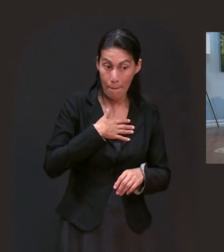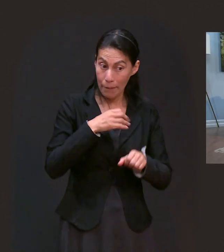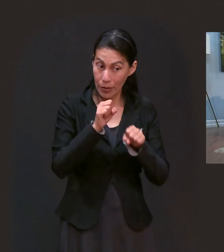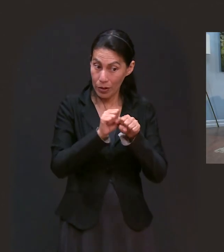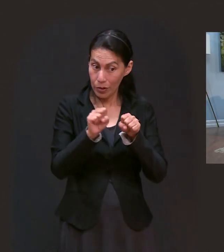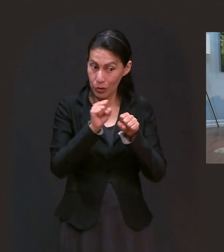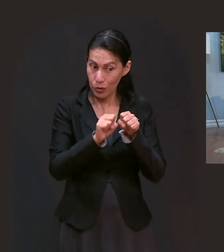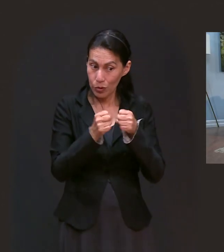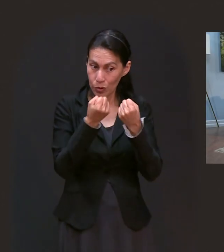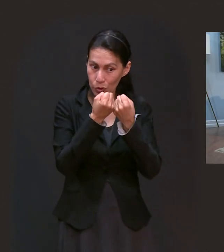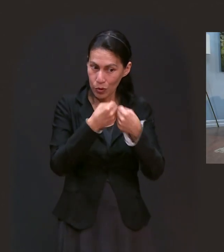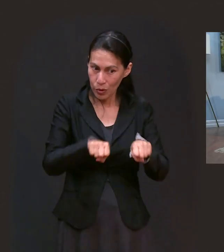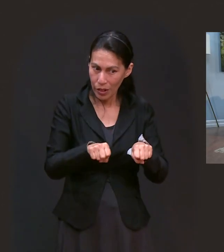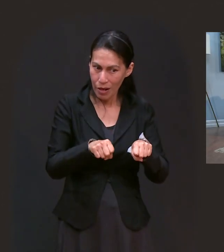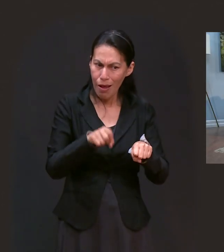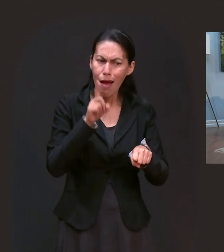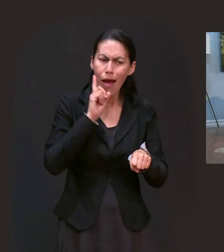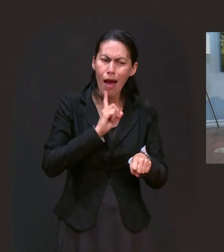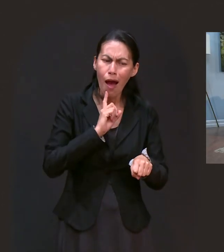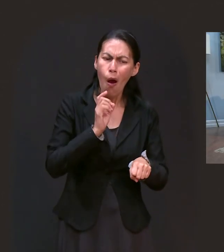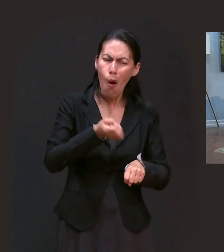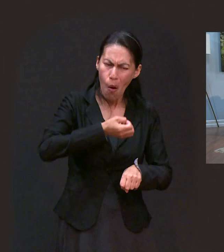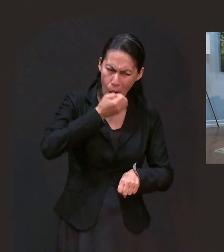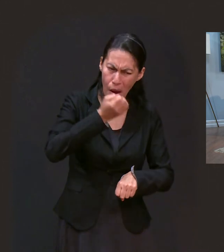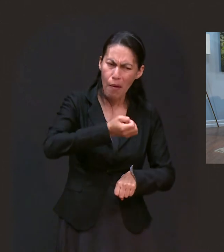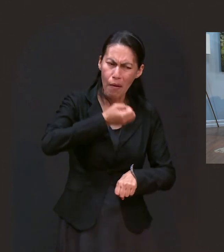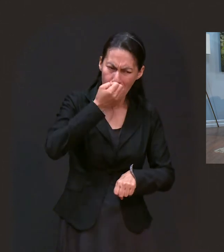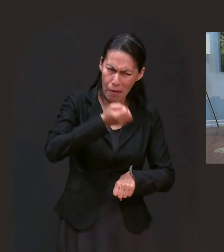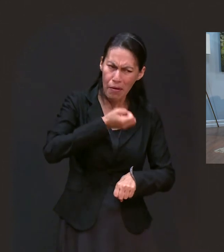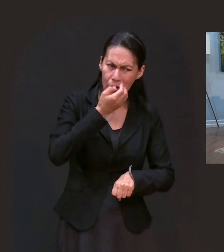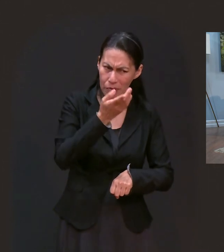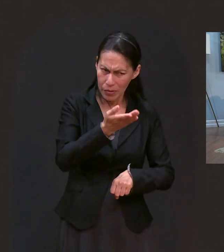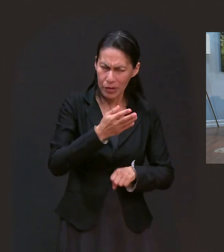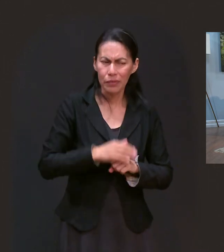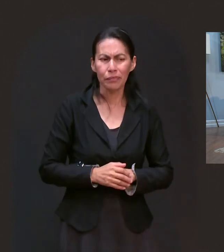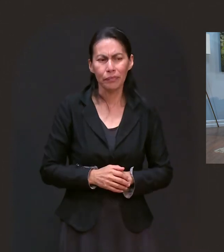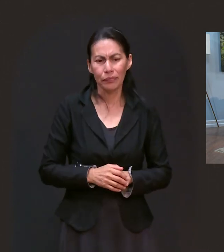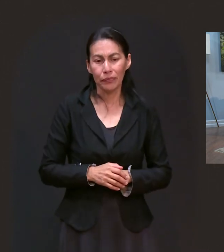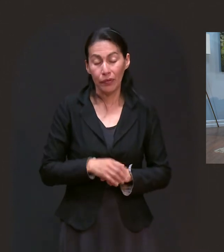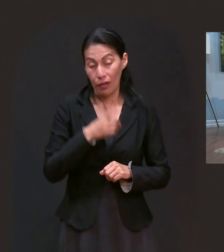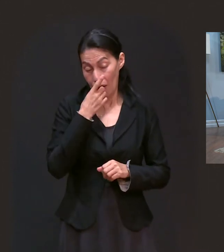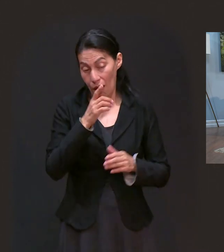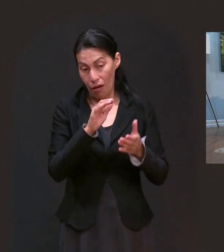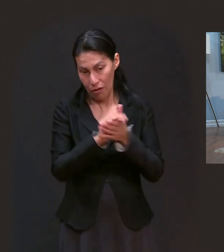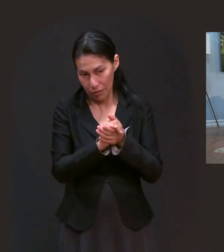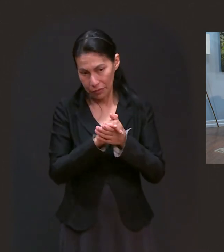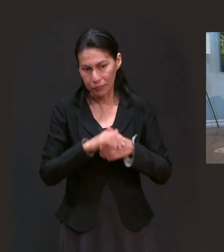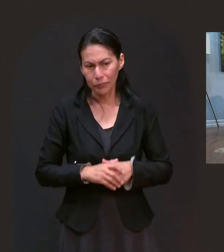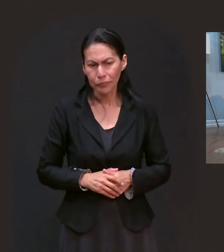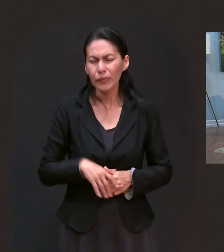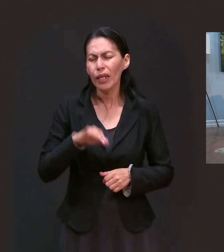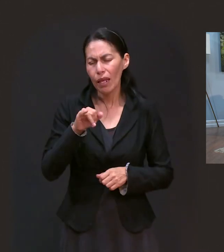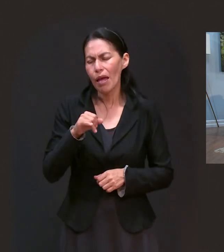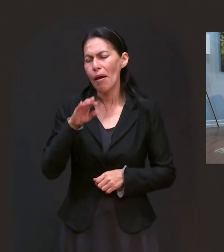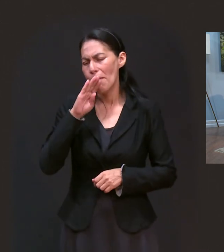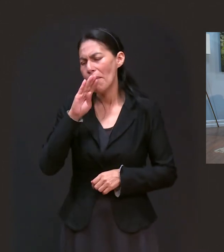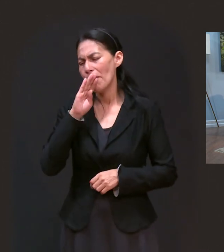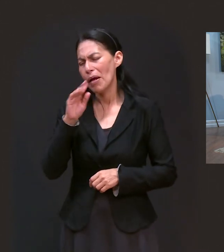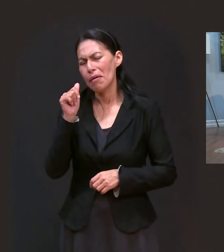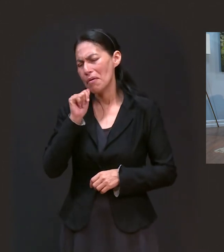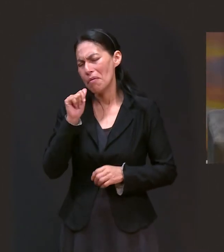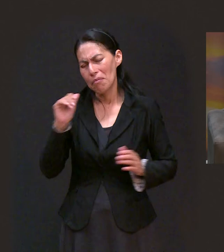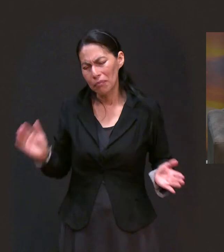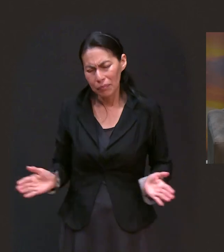mucho por él porque le decía que sí que sé que hace que sea la mamá siempre me incentiva o sea están obligados y hay unos